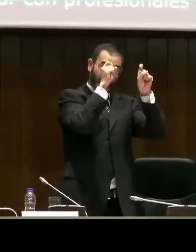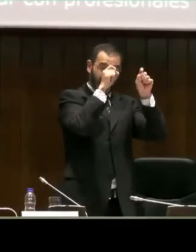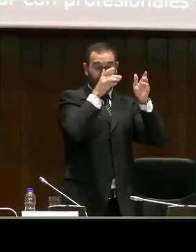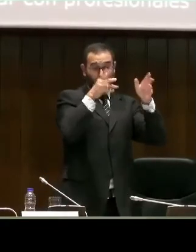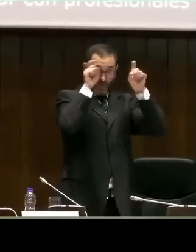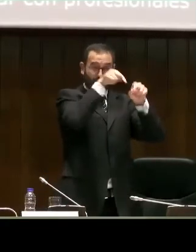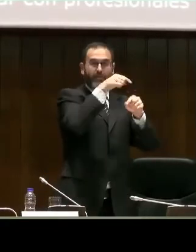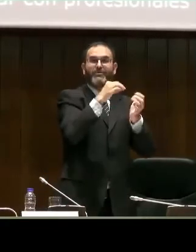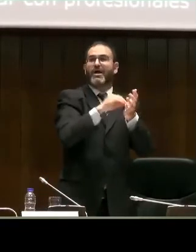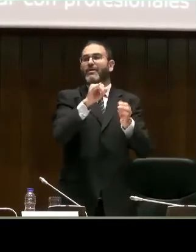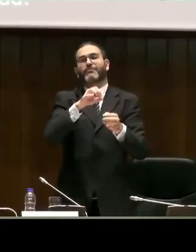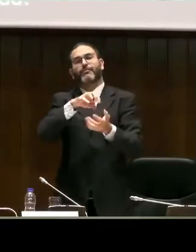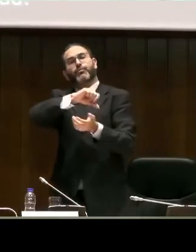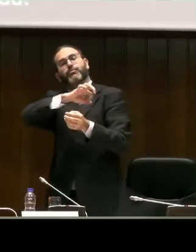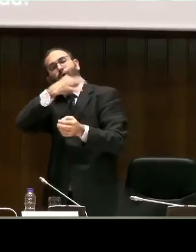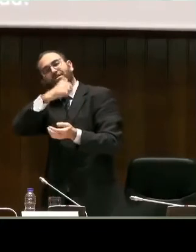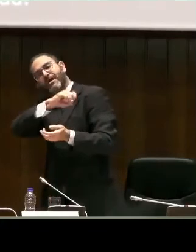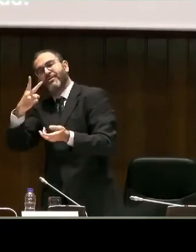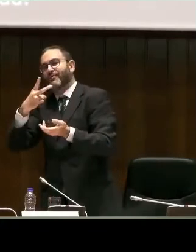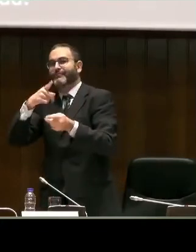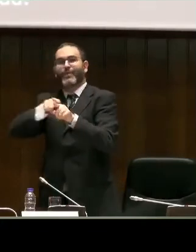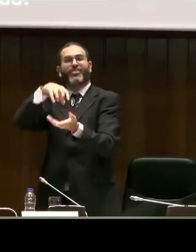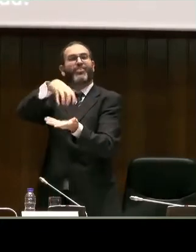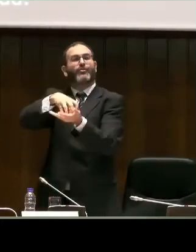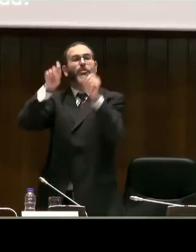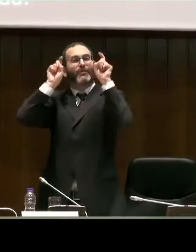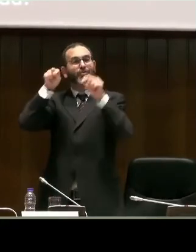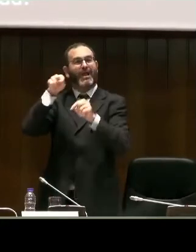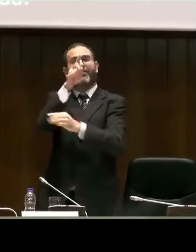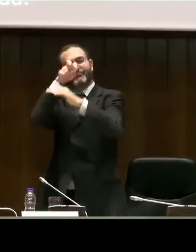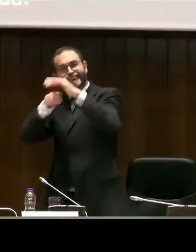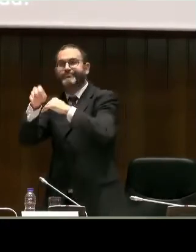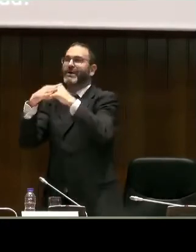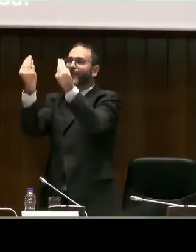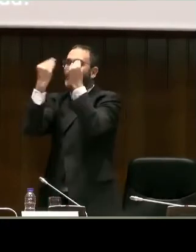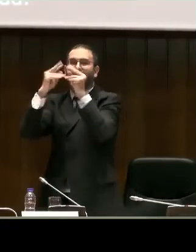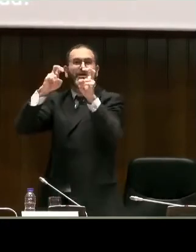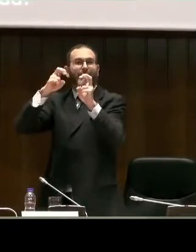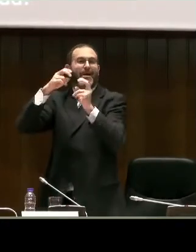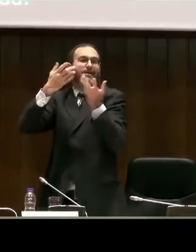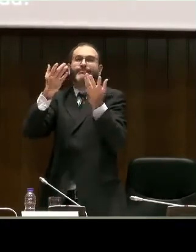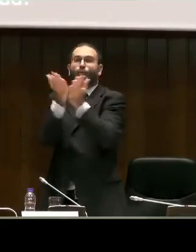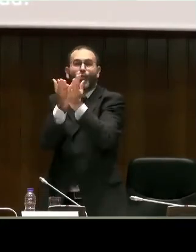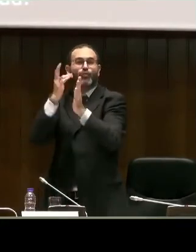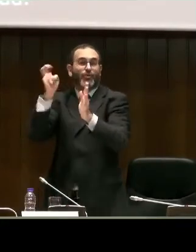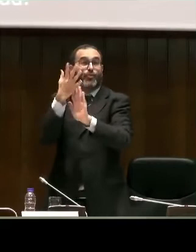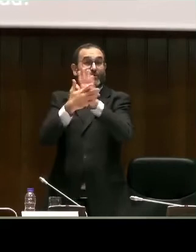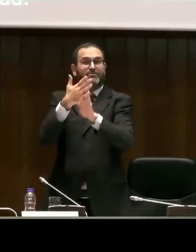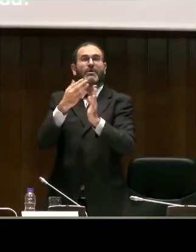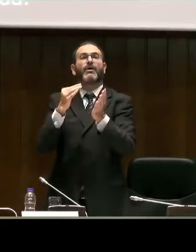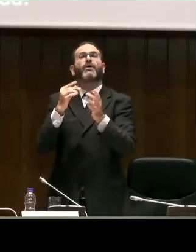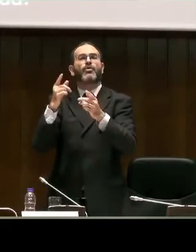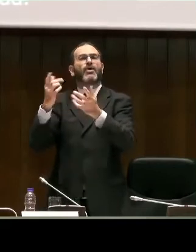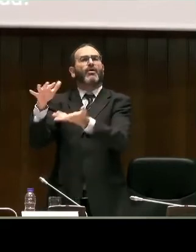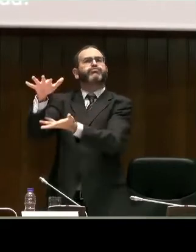profesorado, profesores y profesoras que trabajan dentro de estos centros, reciben formación